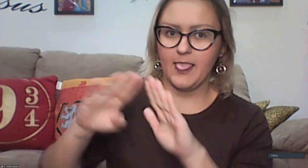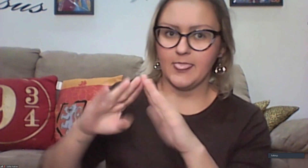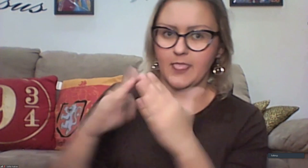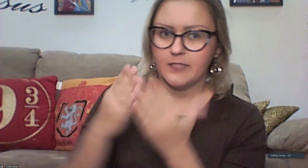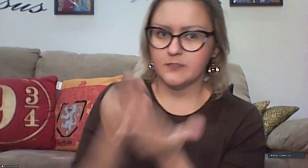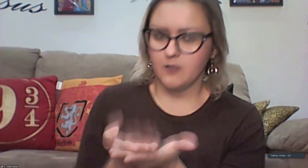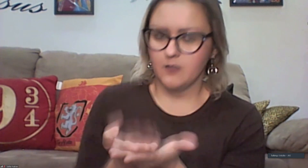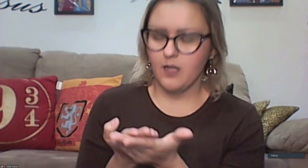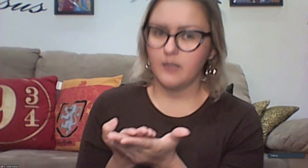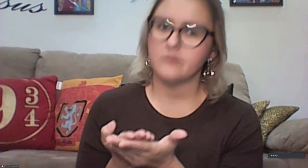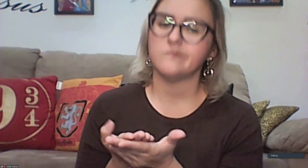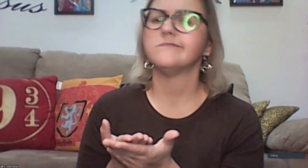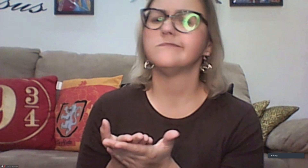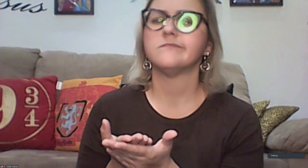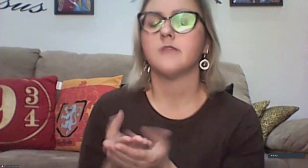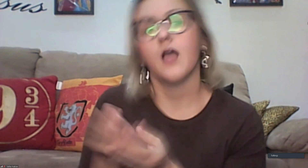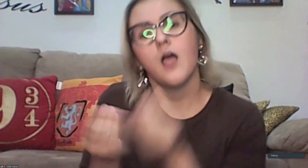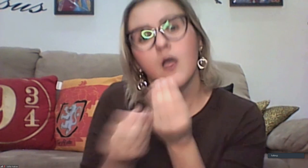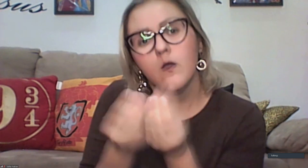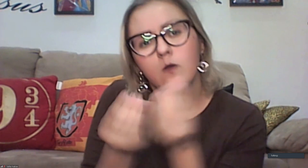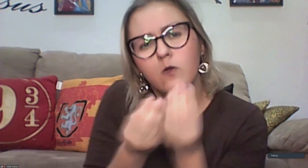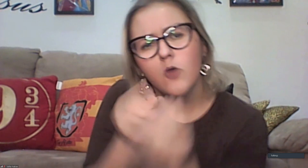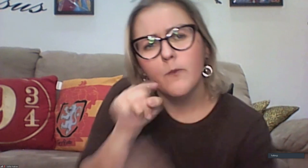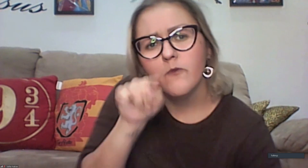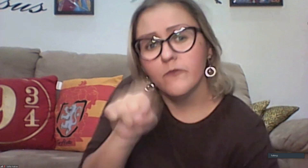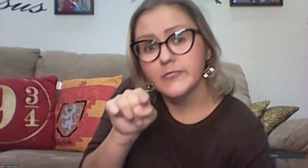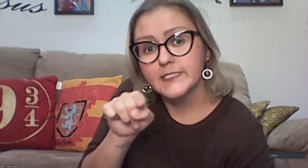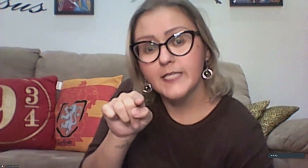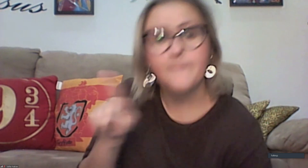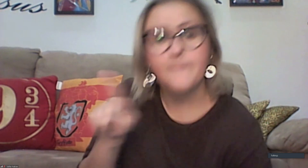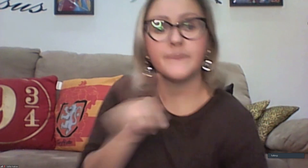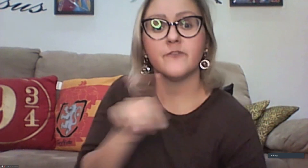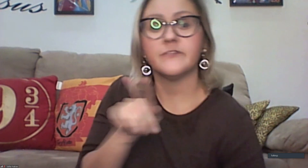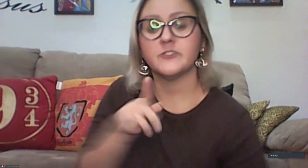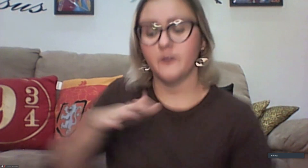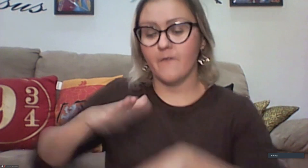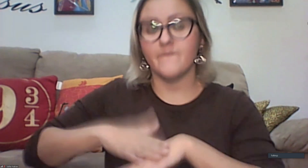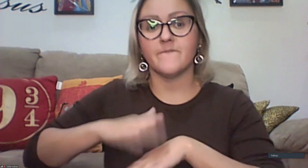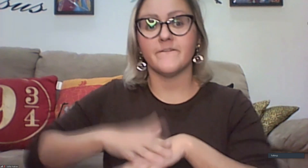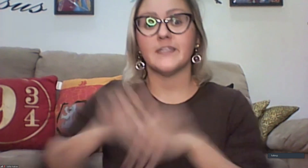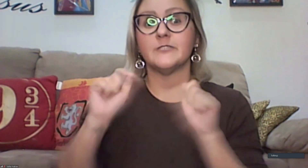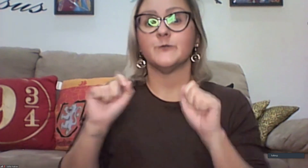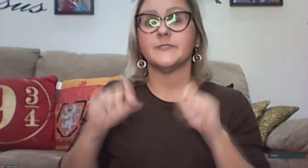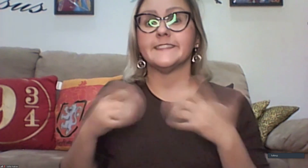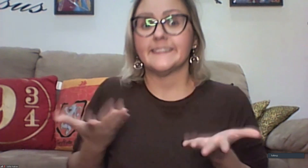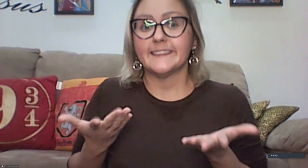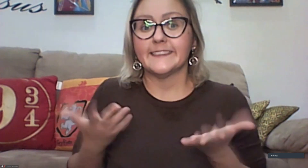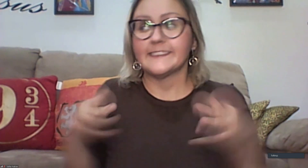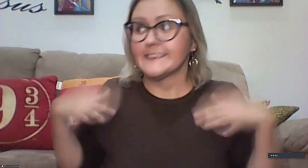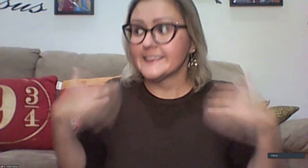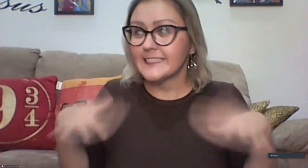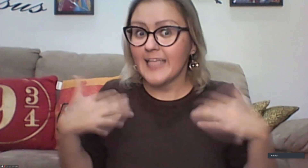como será que a professora age? A professora fica desesperada, será? A professora tem